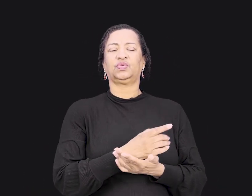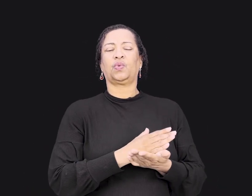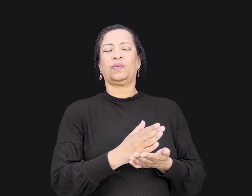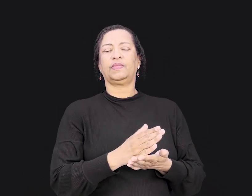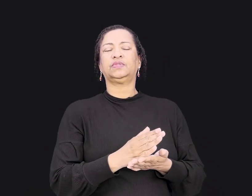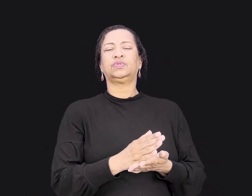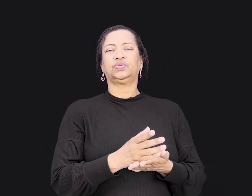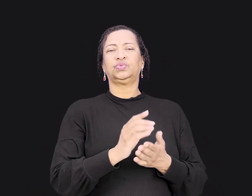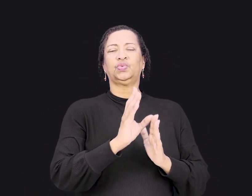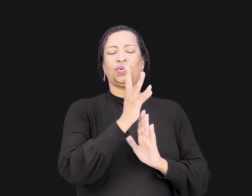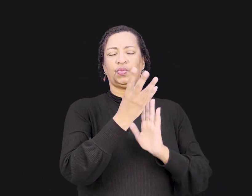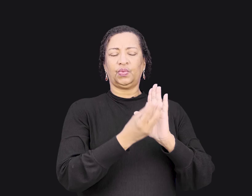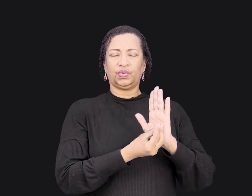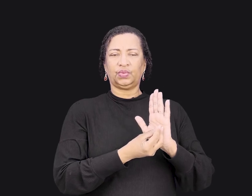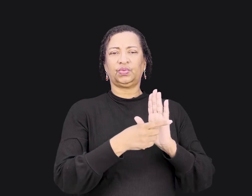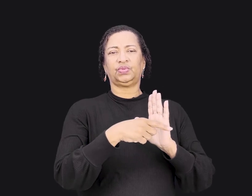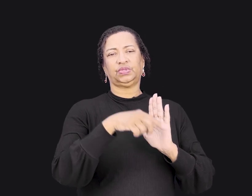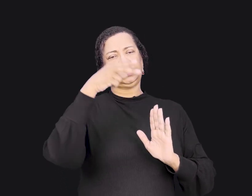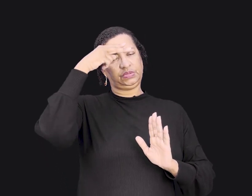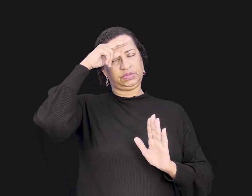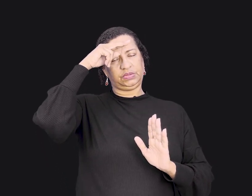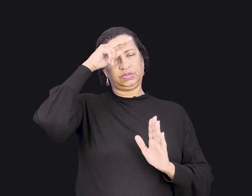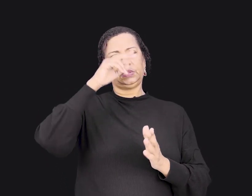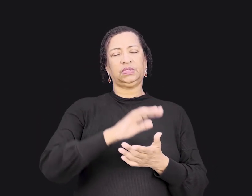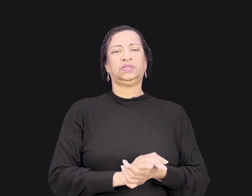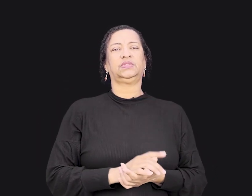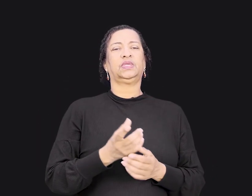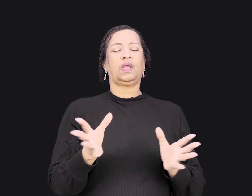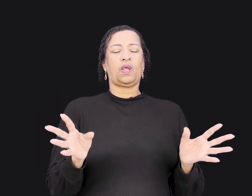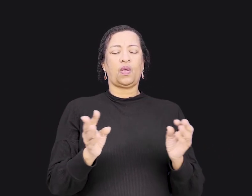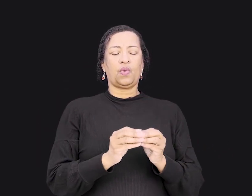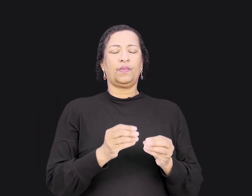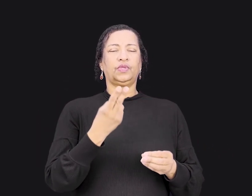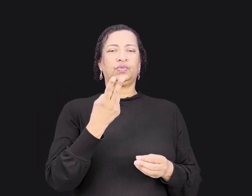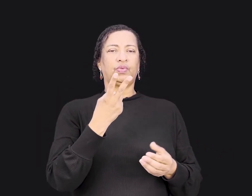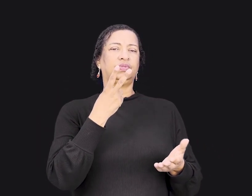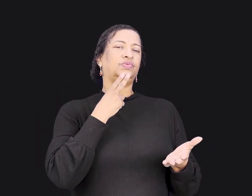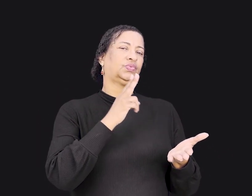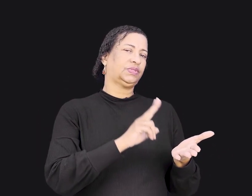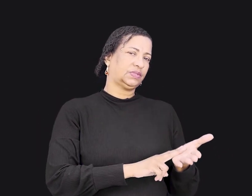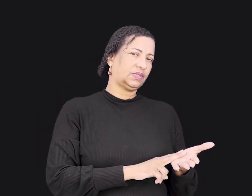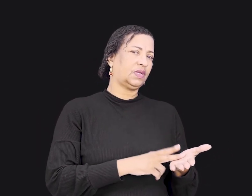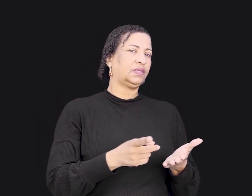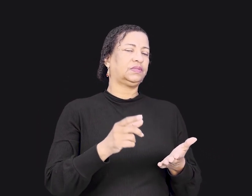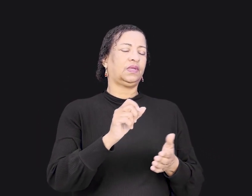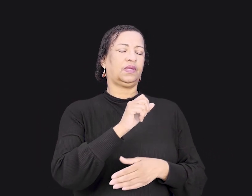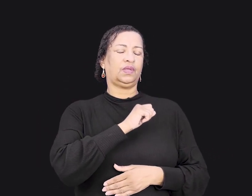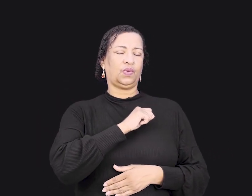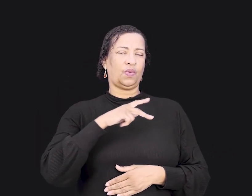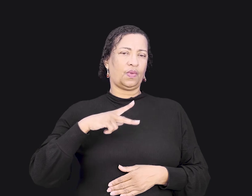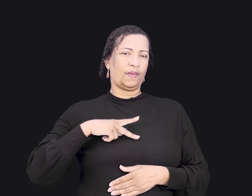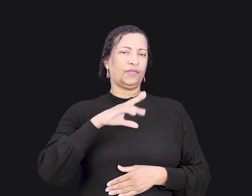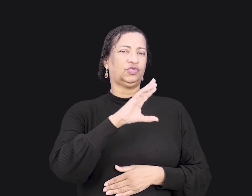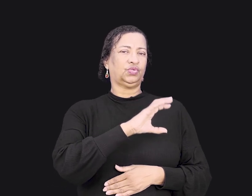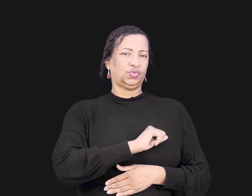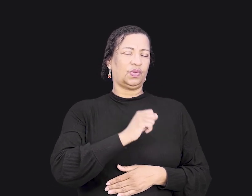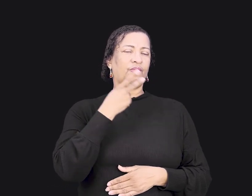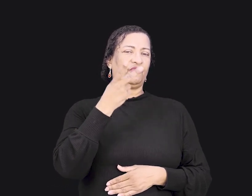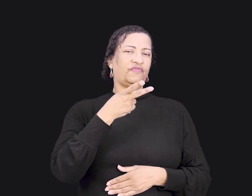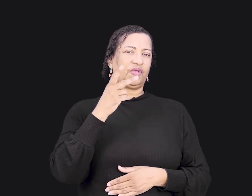igreja. É isso que concluímos com essas duas cartas e com o que o apóstolo do amor diz. Todo aquele que não permanece no ensino de Cristo,